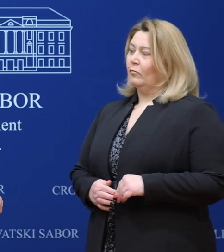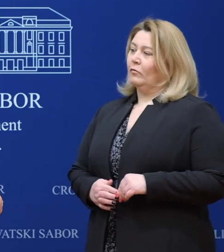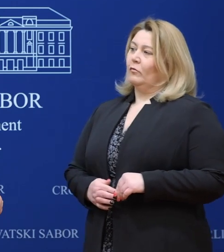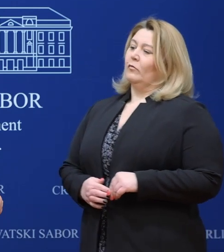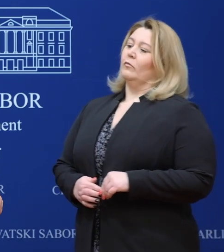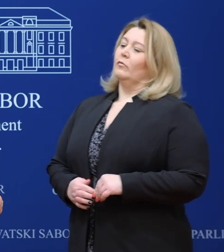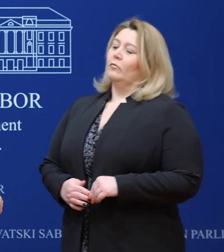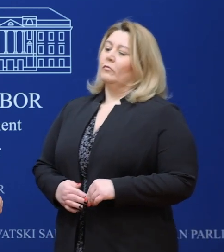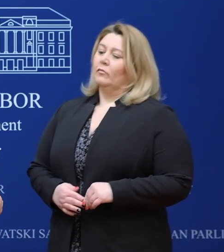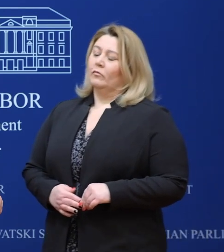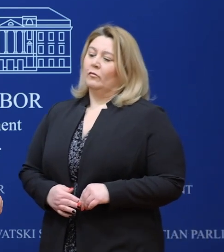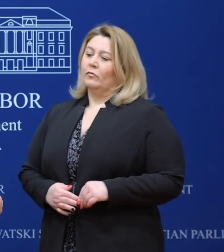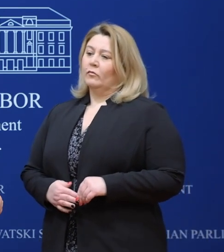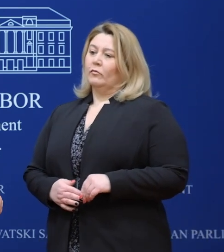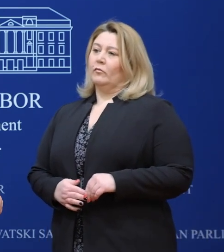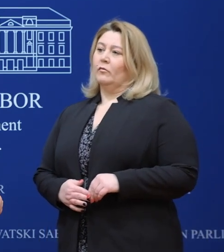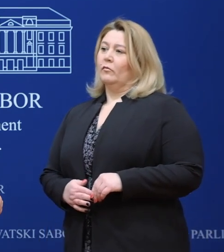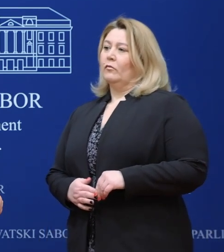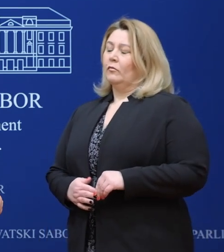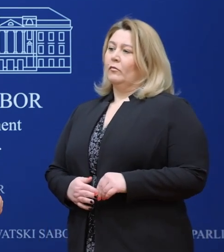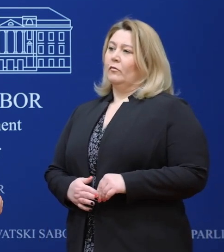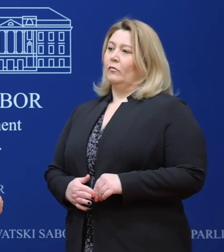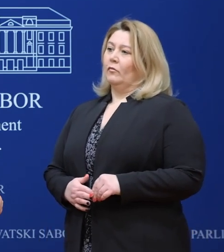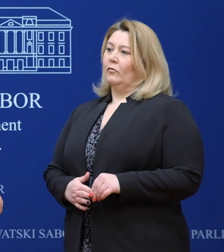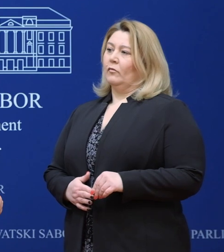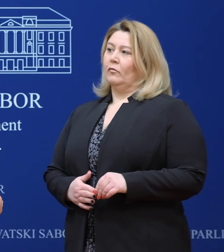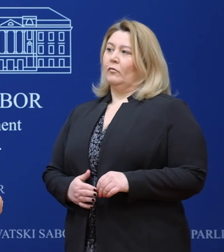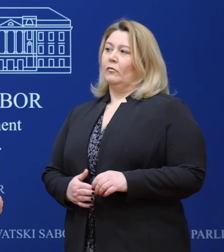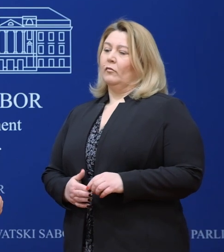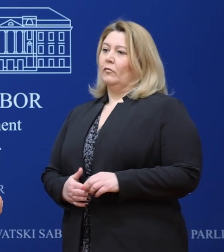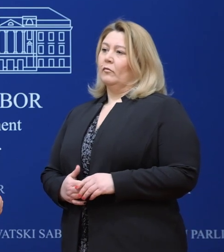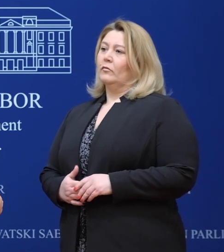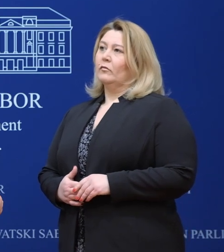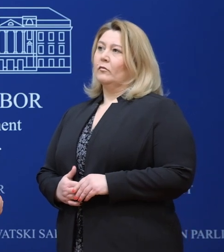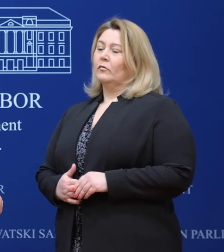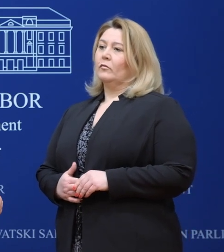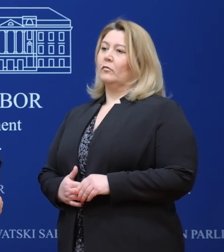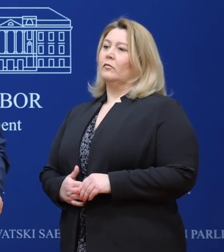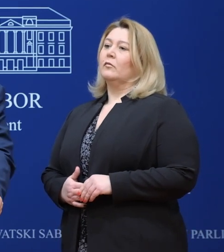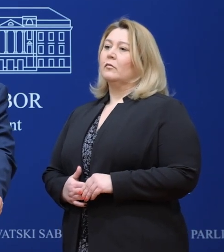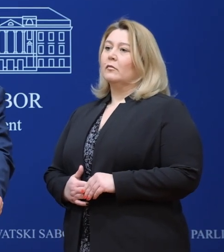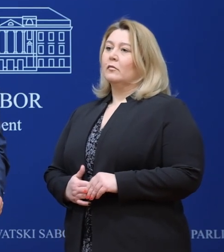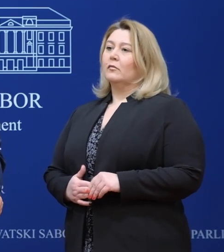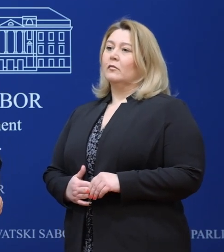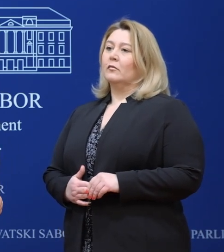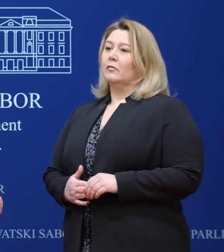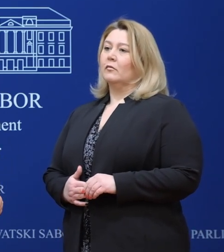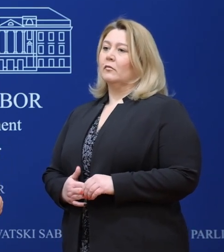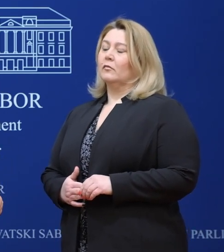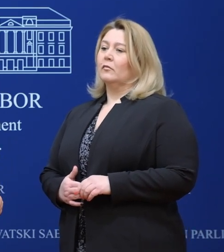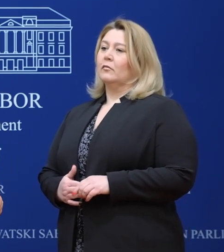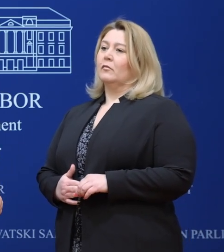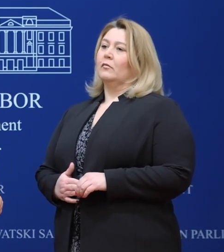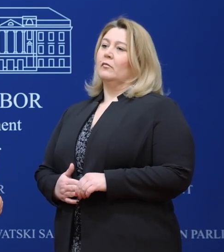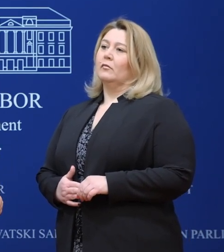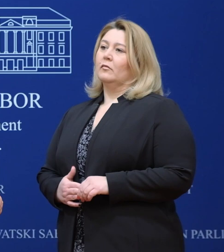Ja govorim na općenitoj načelnoj razini da vlast države, to je naša vlada, vlada svih građana